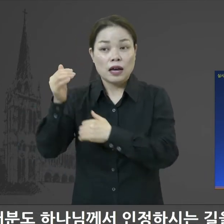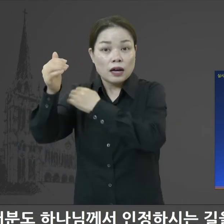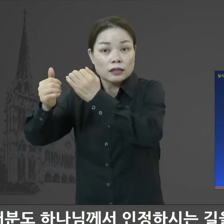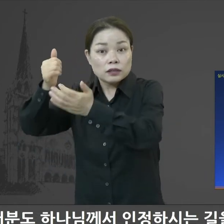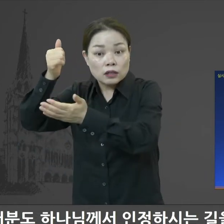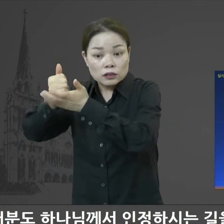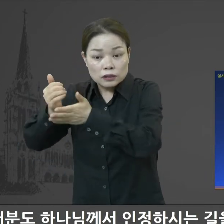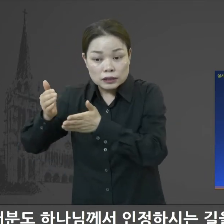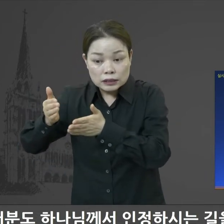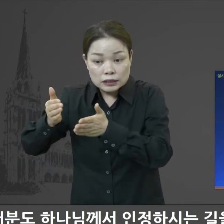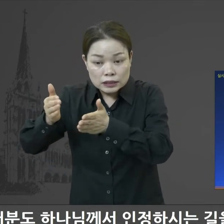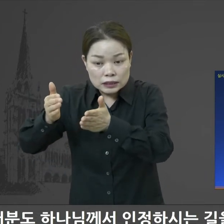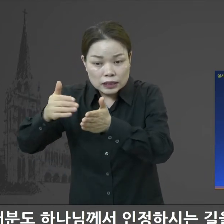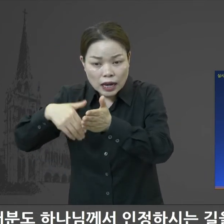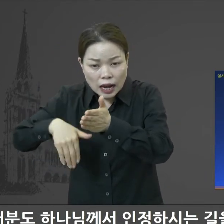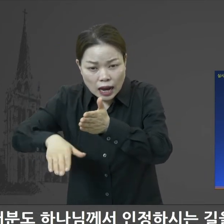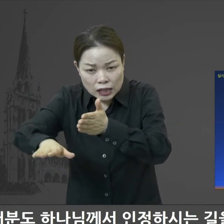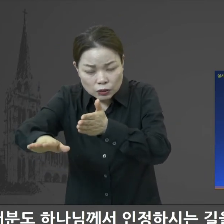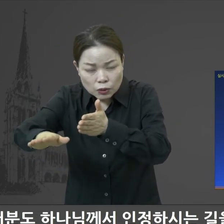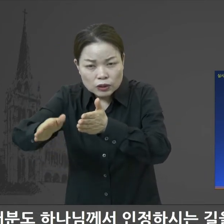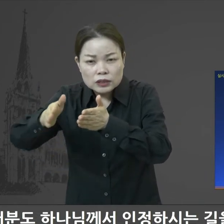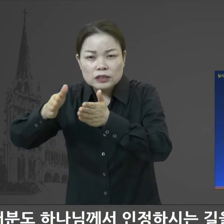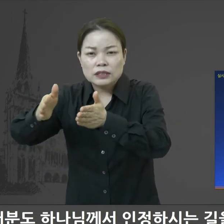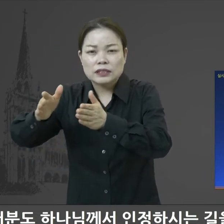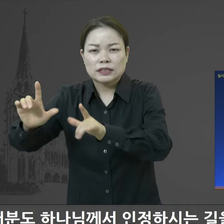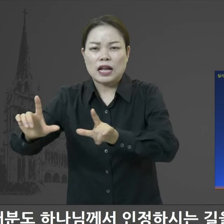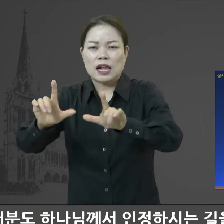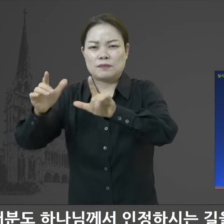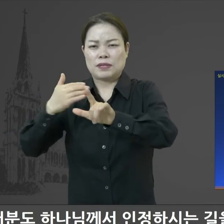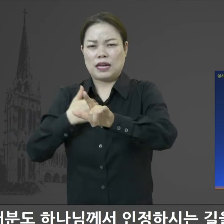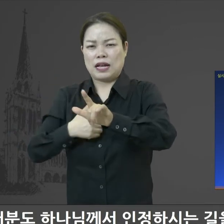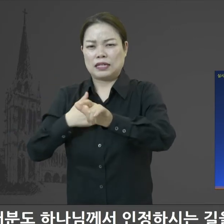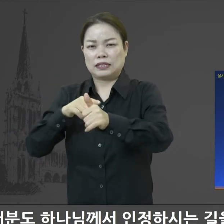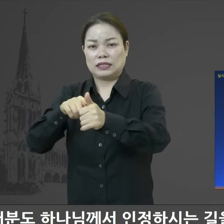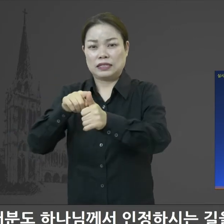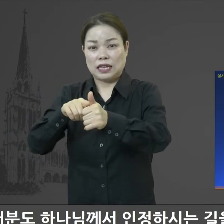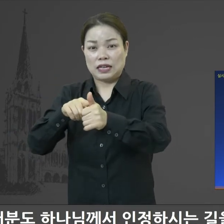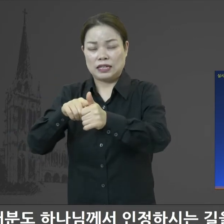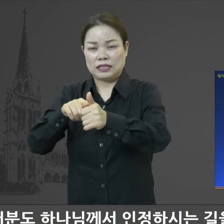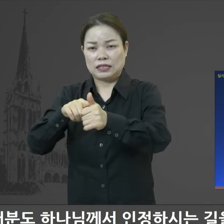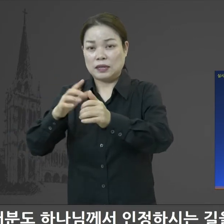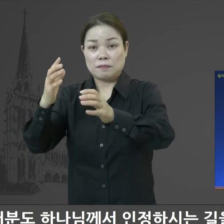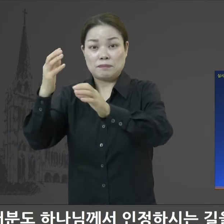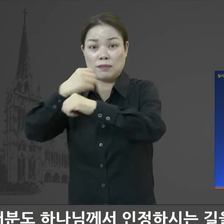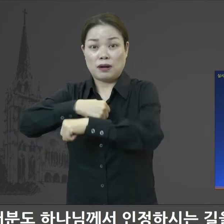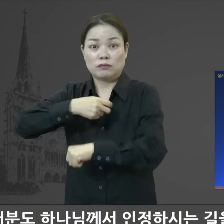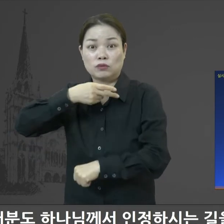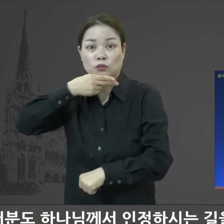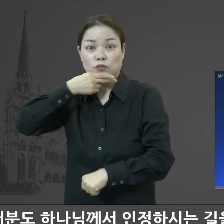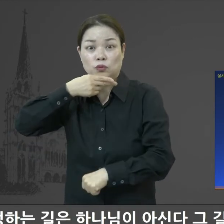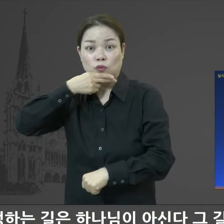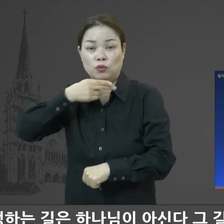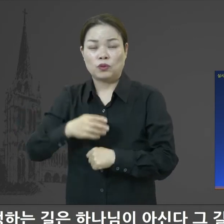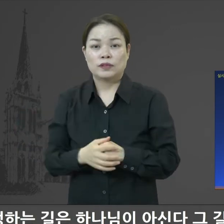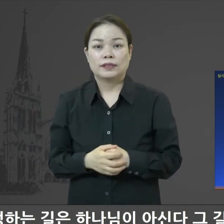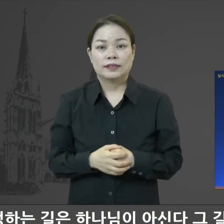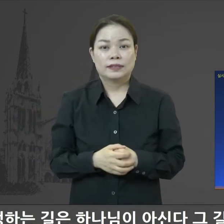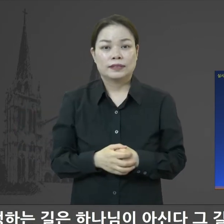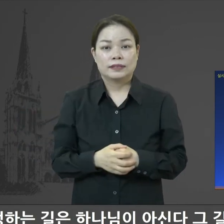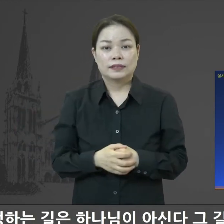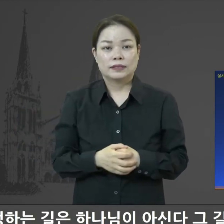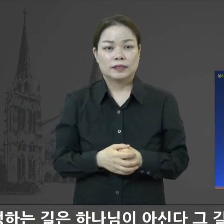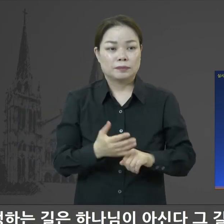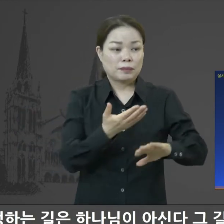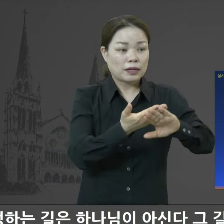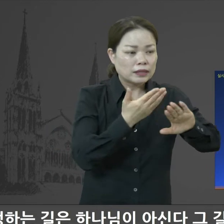하나님께서 그 길을 걷는 자를 알고 그 길도 아시기에 그 사람은 결코 망하지 않는다. 이렇게 말하고 있는 것입니다. 이에